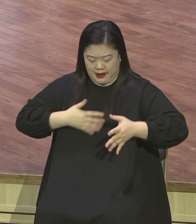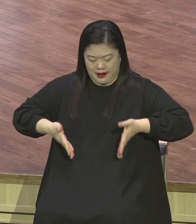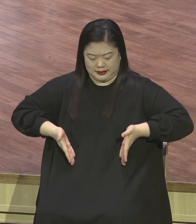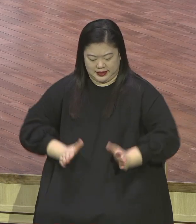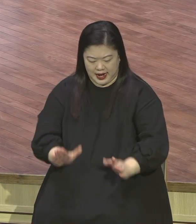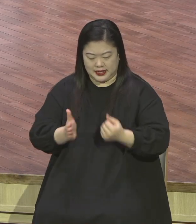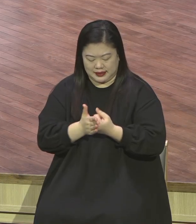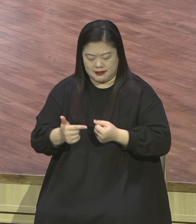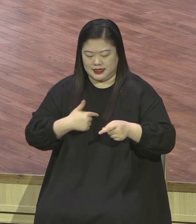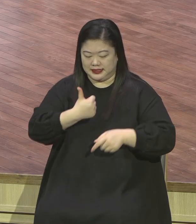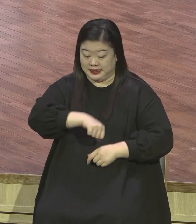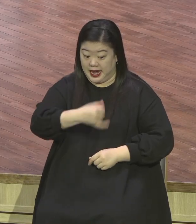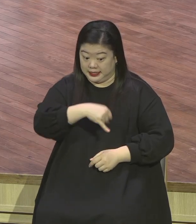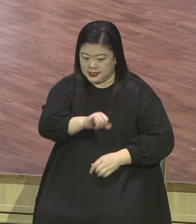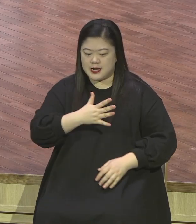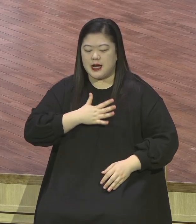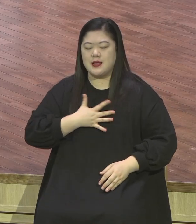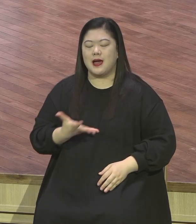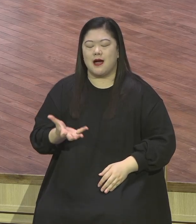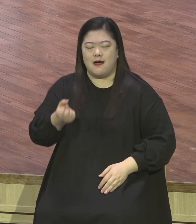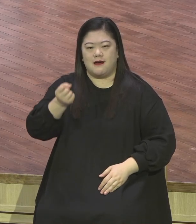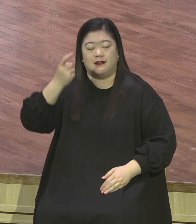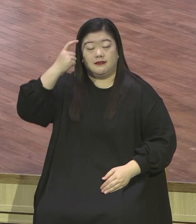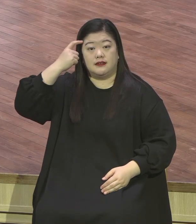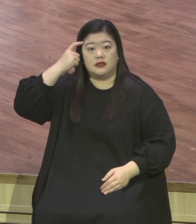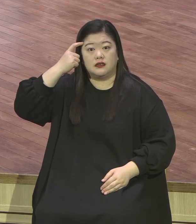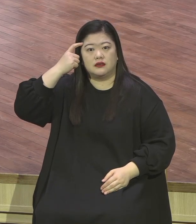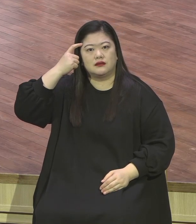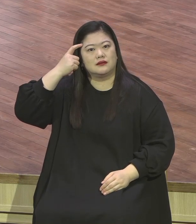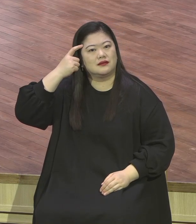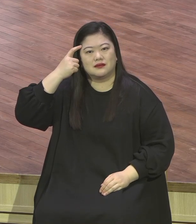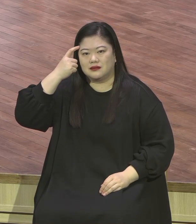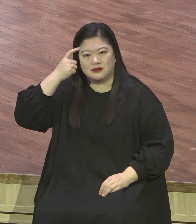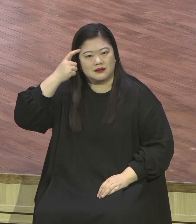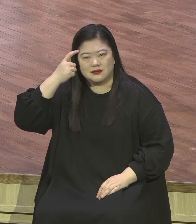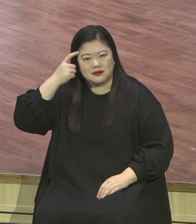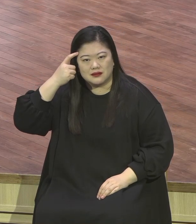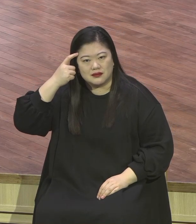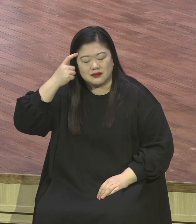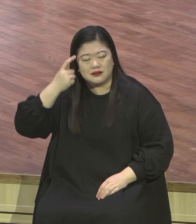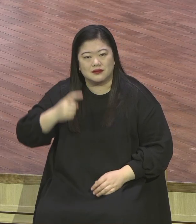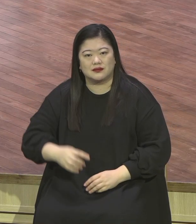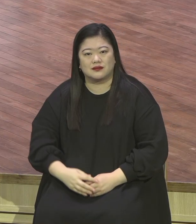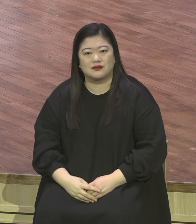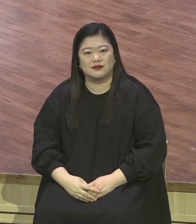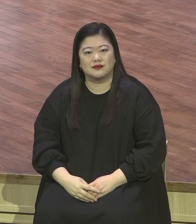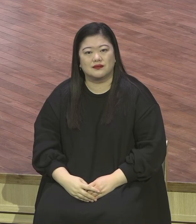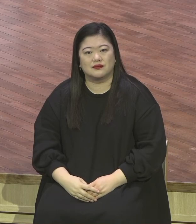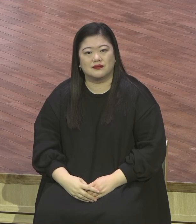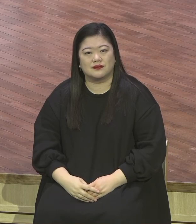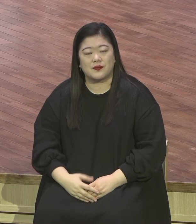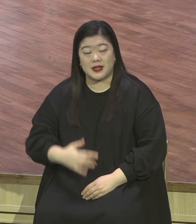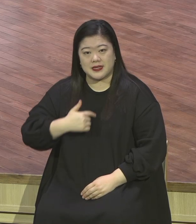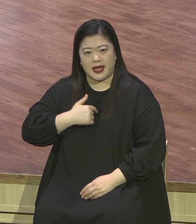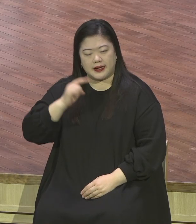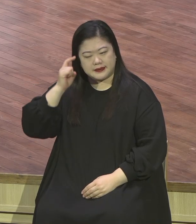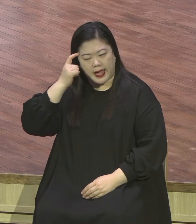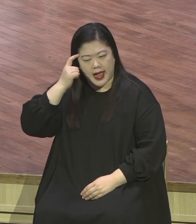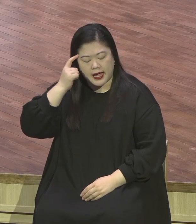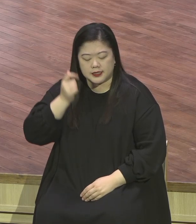주면서 그렇게 됩니다. 자기 중심 딱 잡혀서 자기 욕심, 자기 자존심,